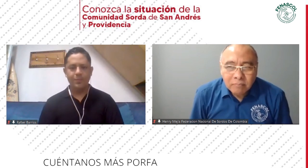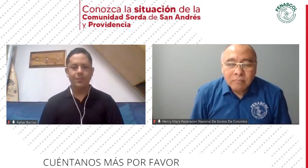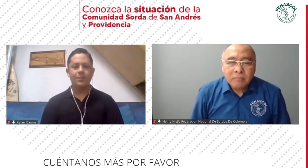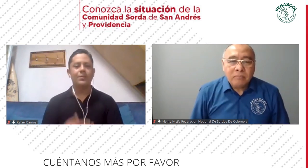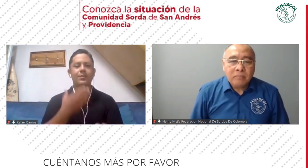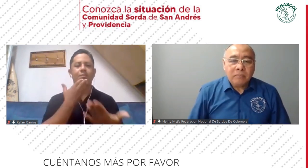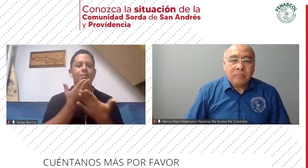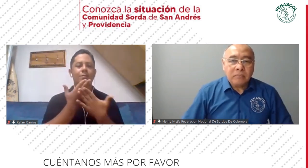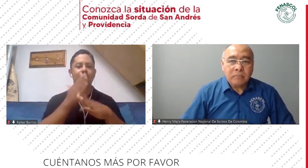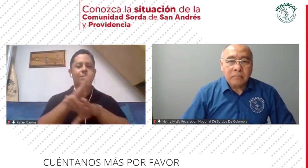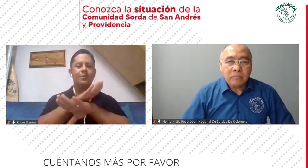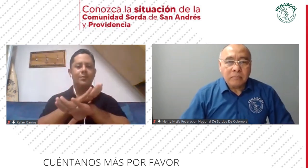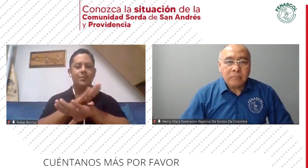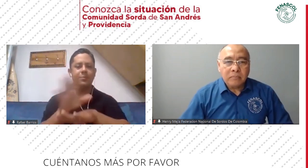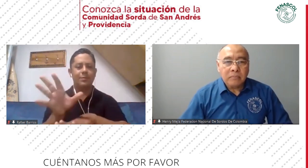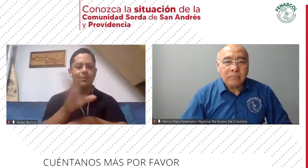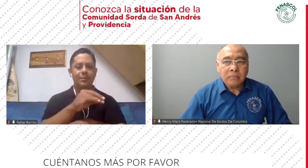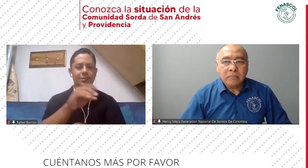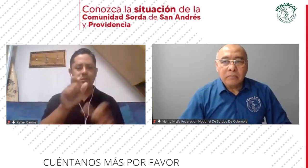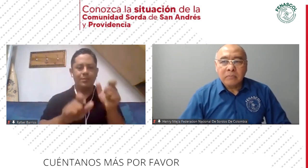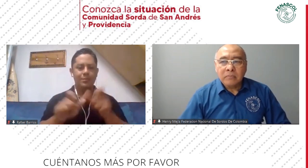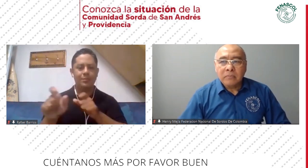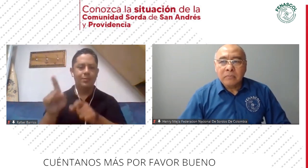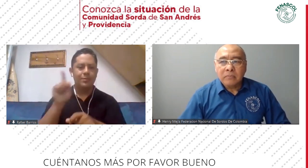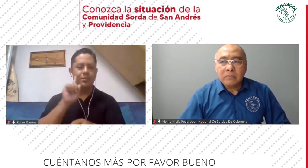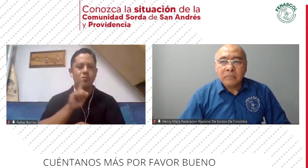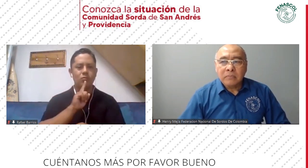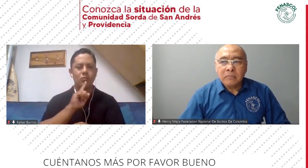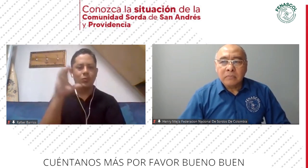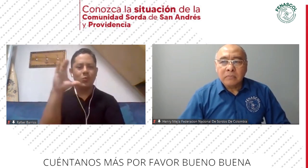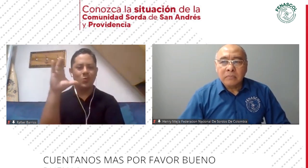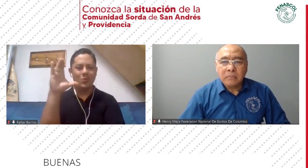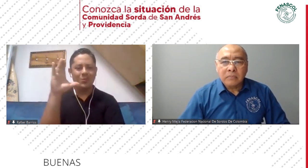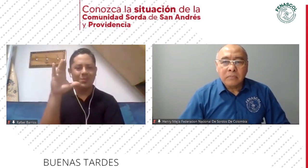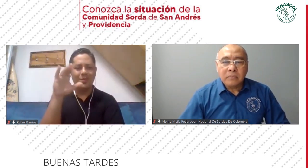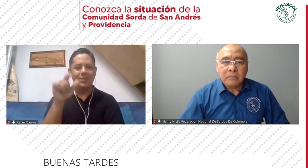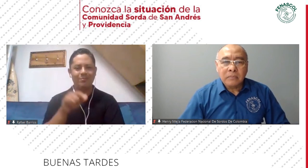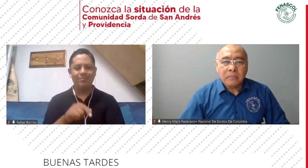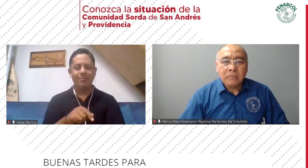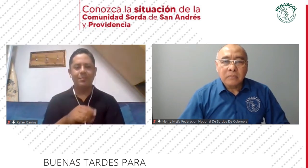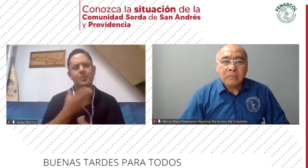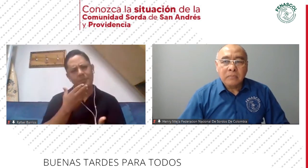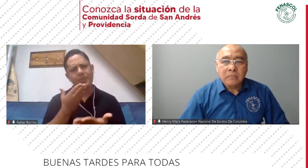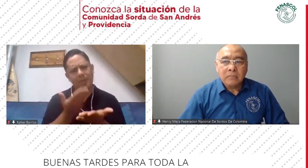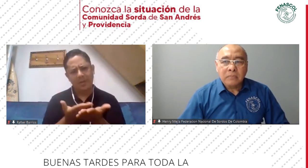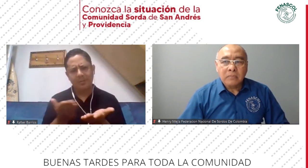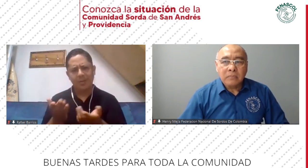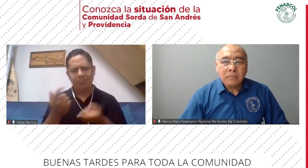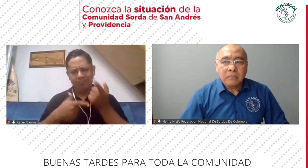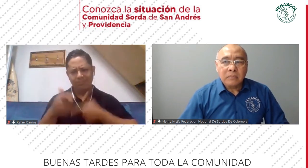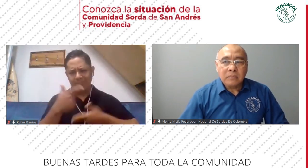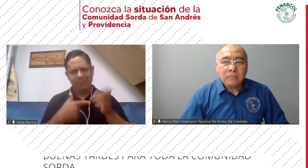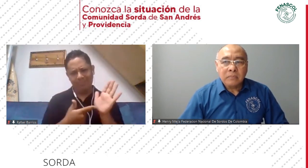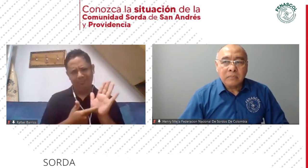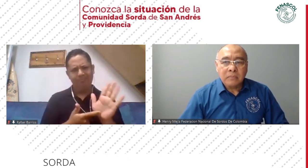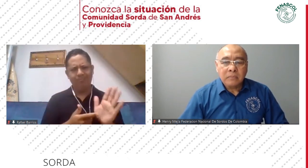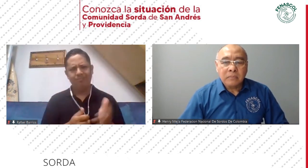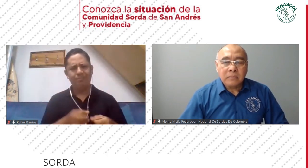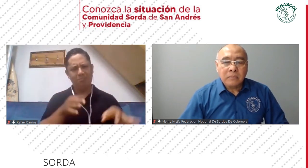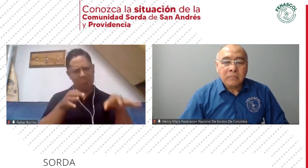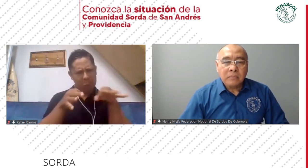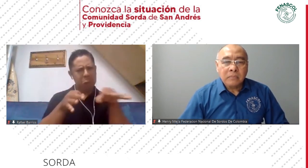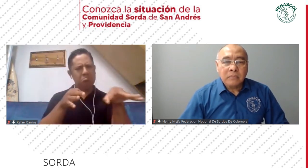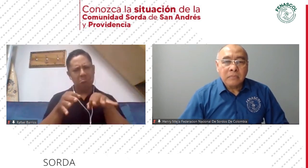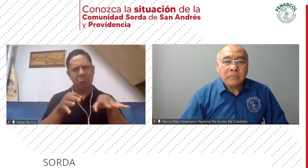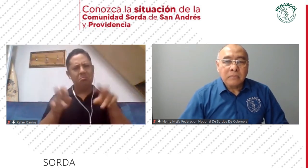por favor bueno buenas tardes para toda la comunidad sorda para todas